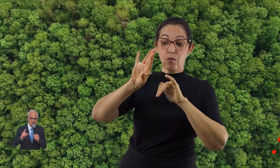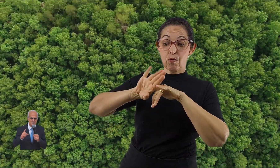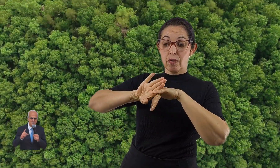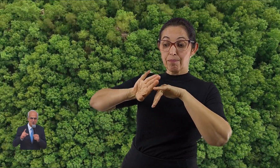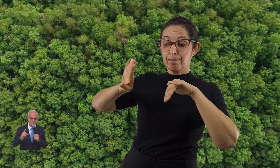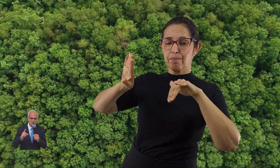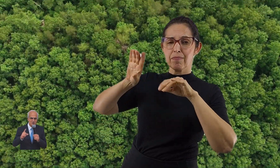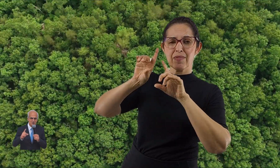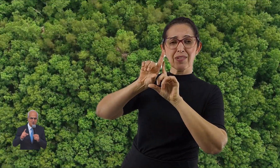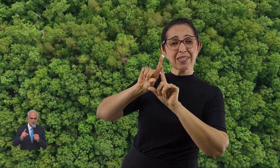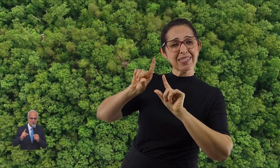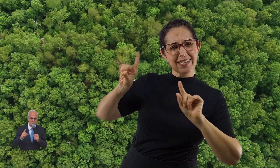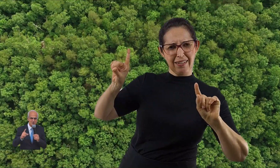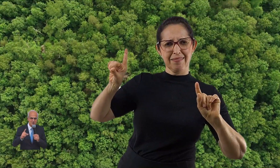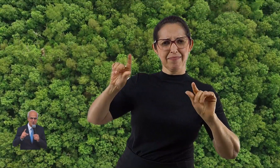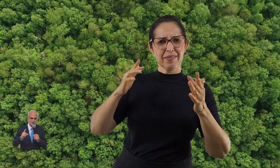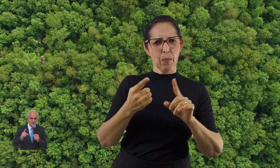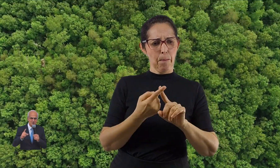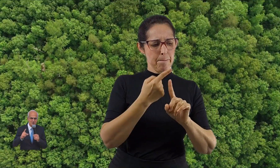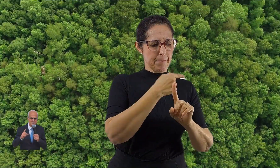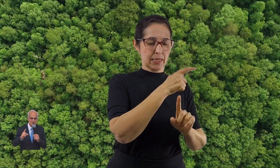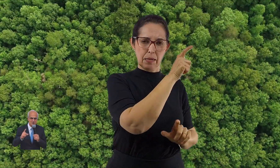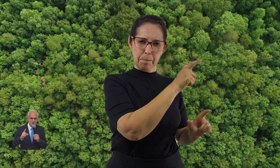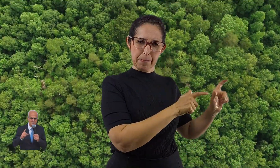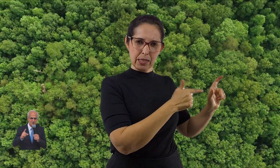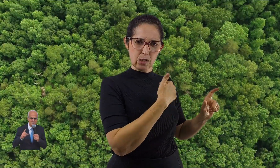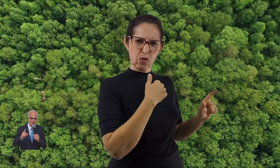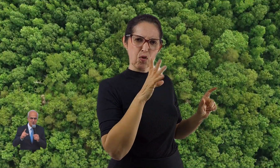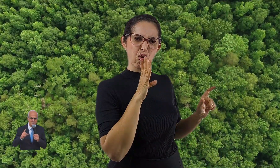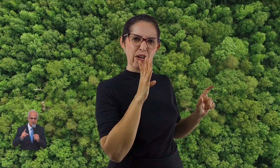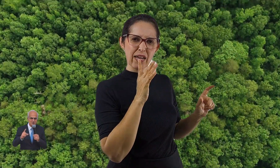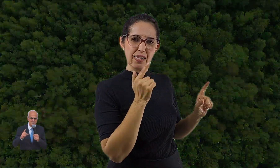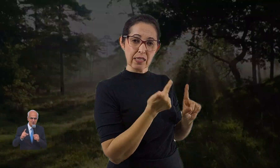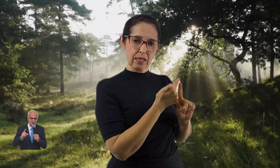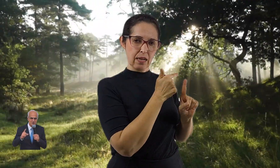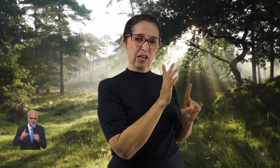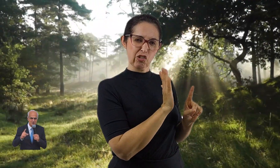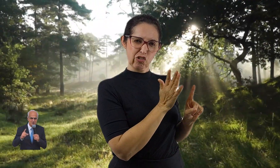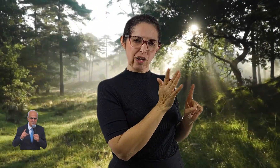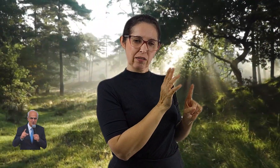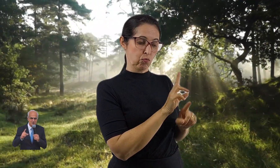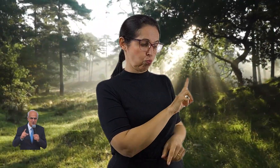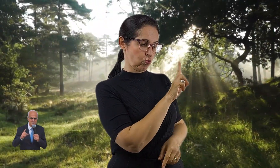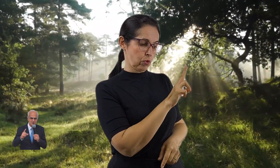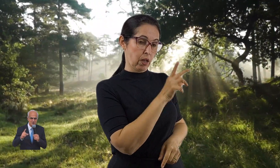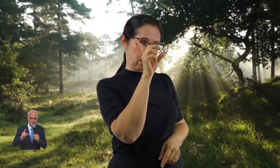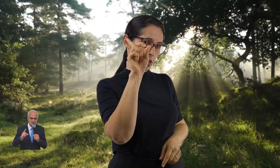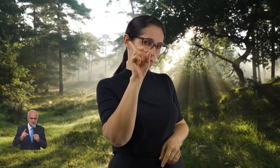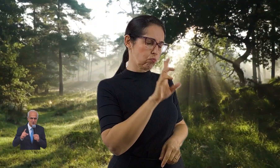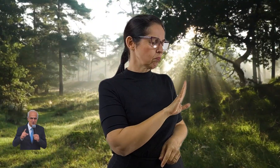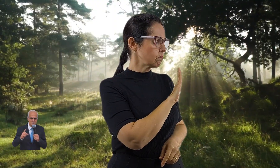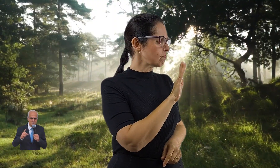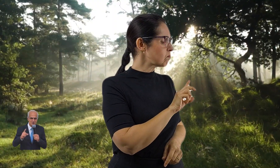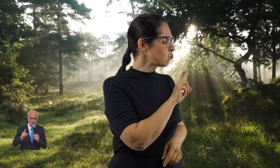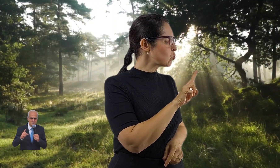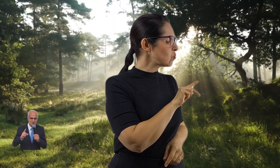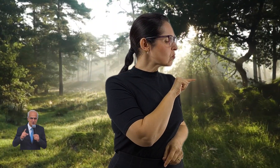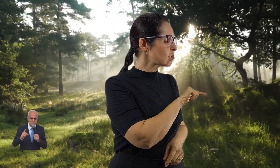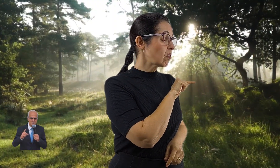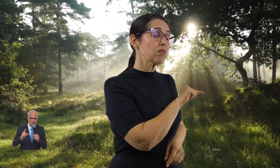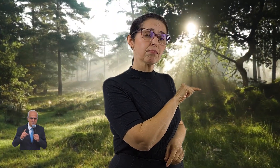homens, quantos servos, que muitos aqui conheceram, que foram uma bênção nas mãos do Senhor, foram usados